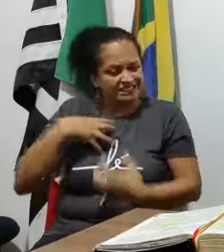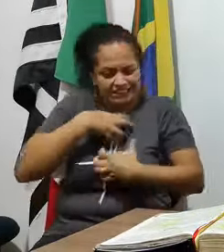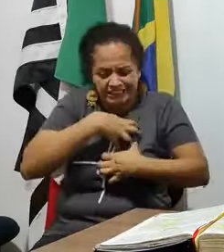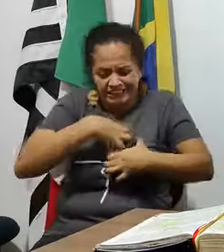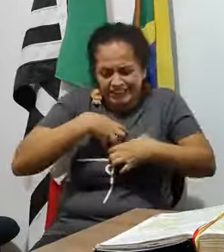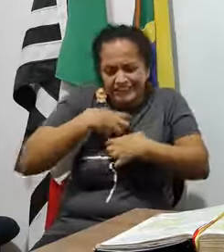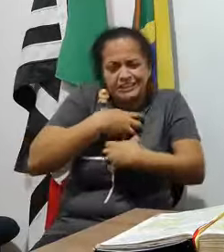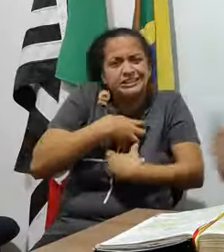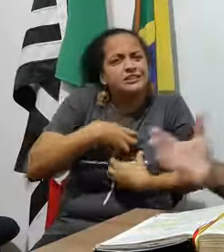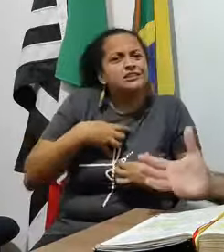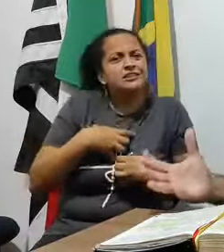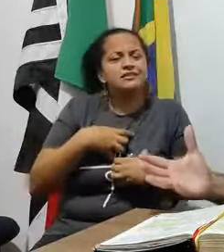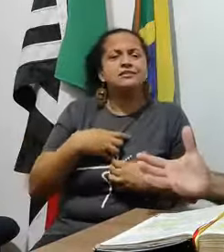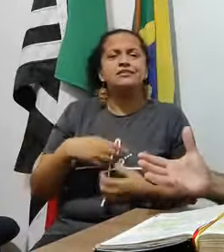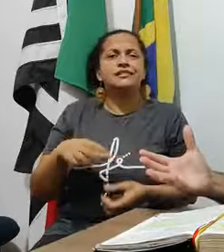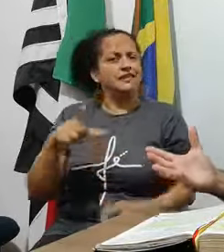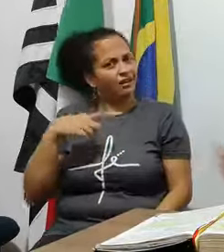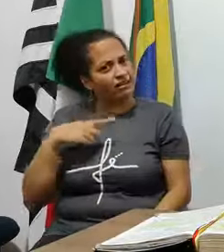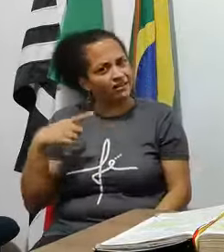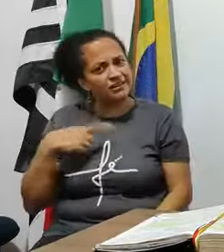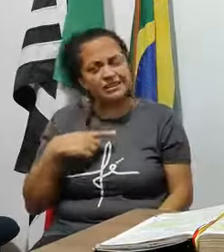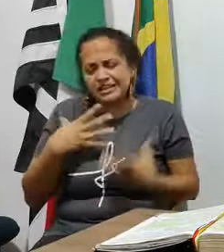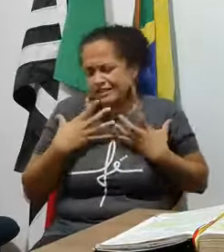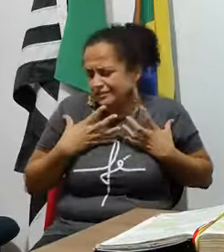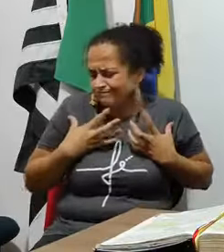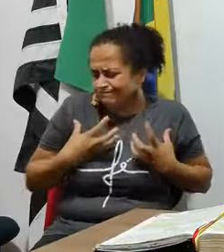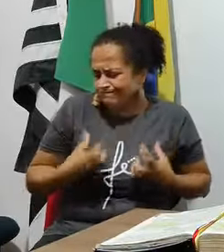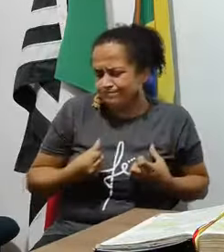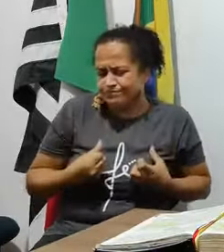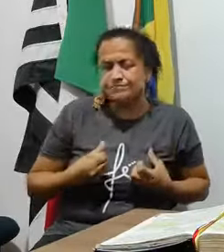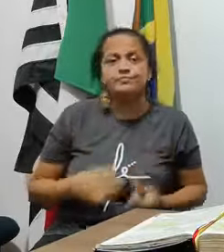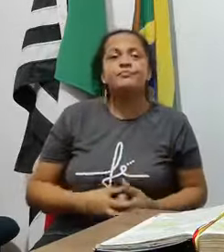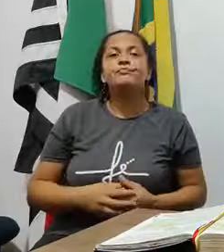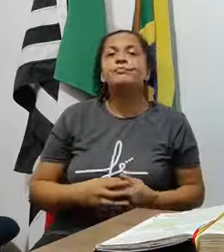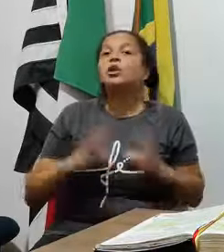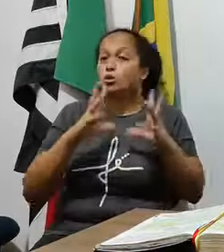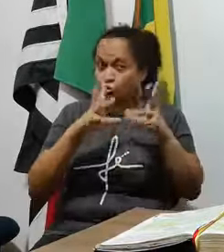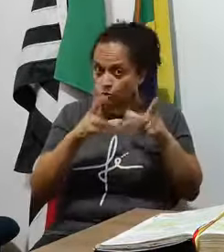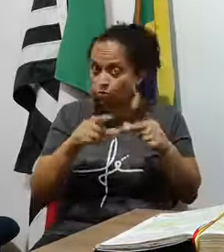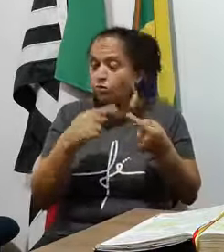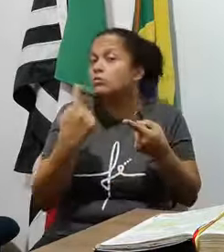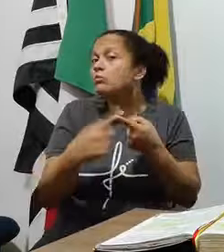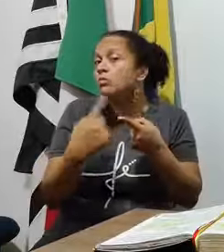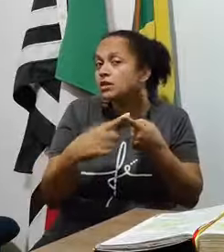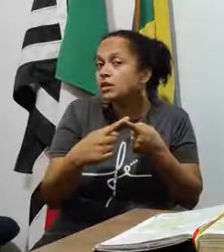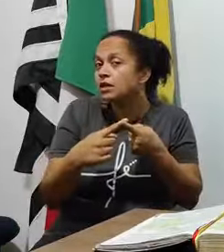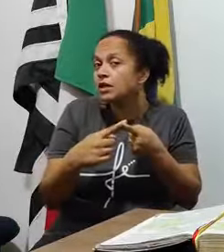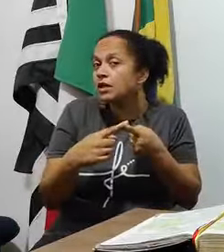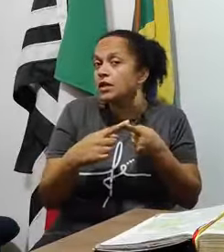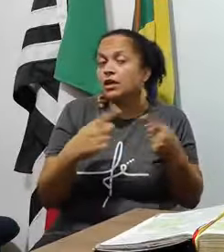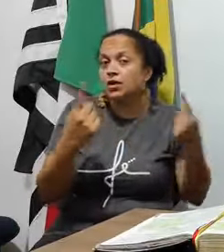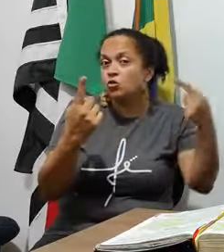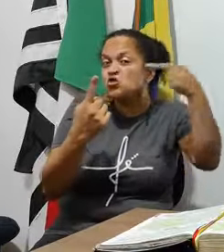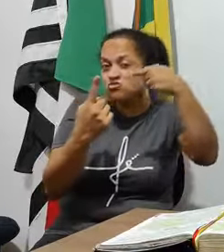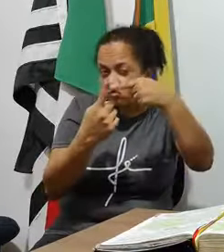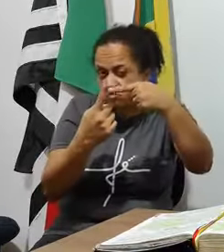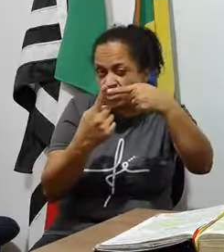angustiado? Quem já não se sentiu desanimado? E tudo isso tem um único objetivo: nos